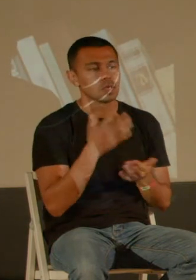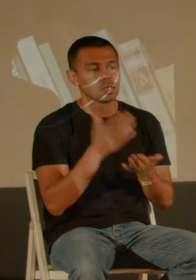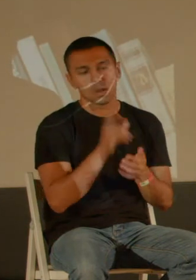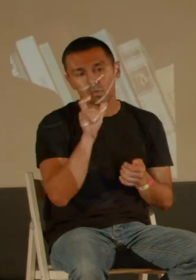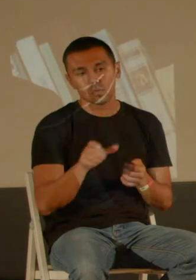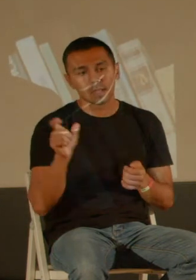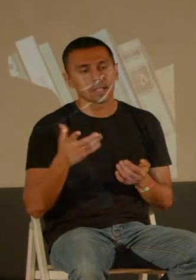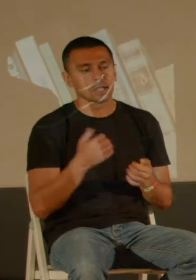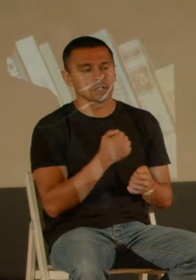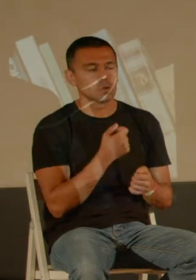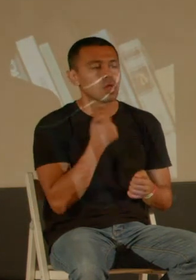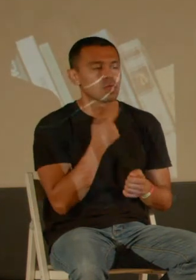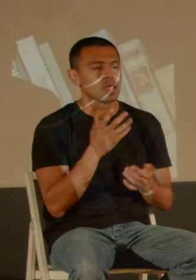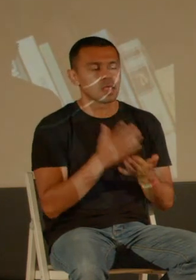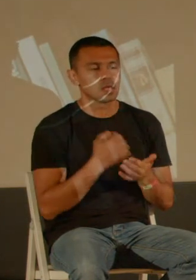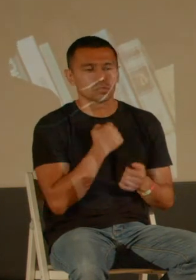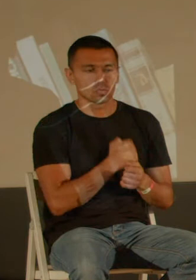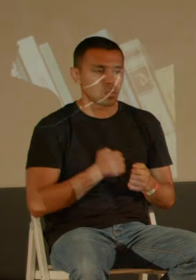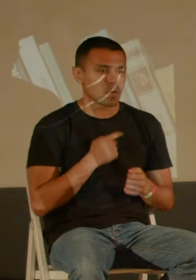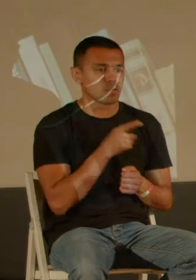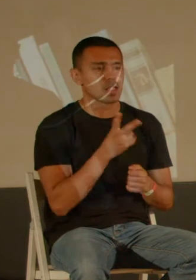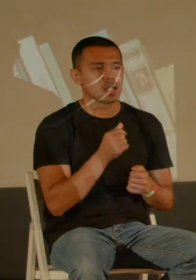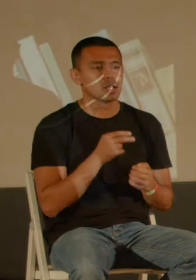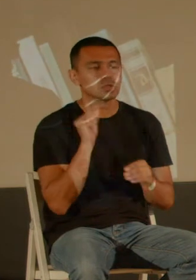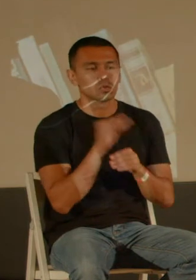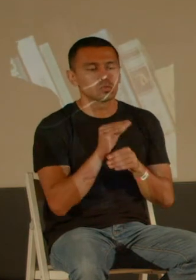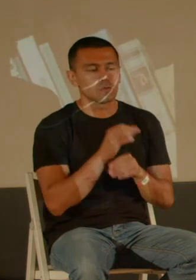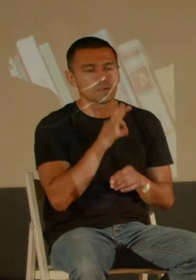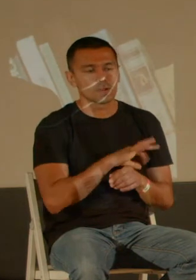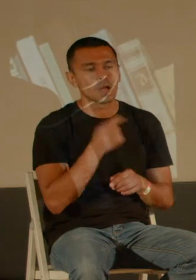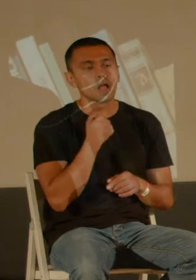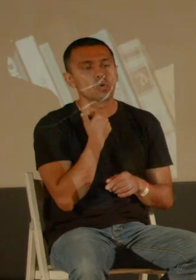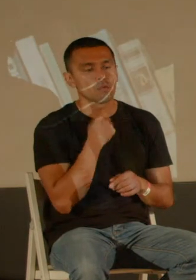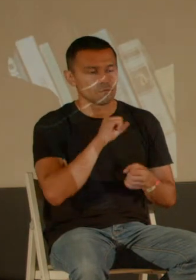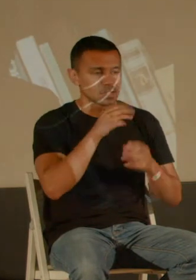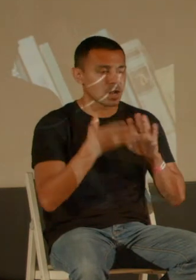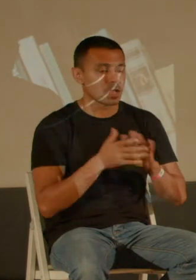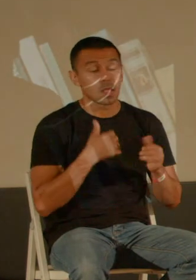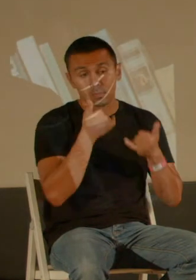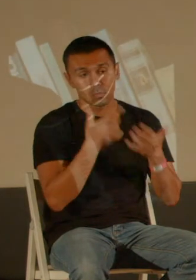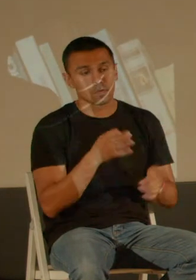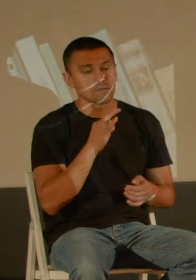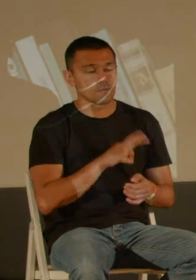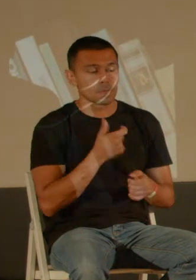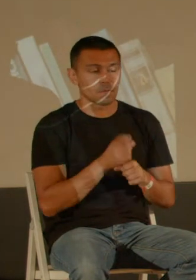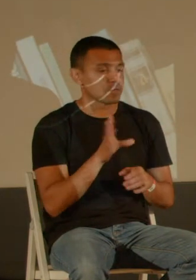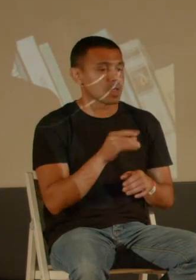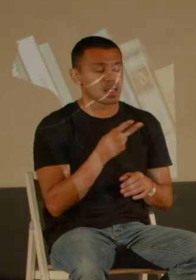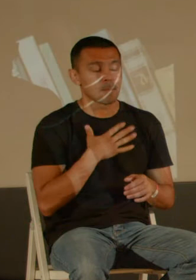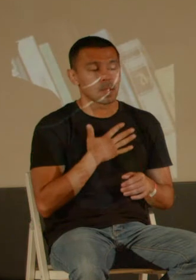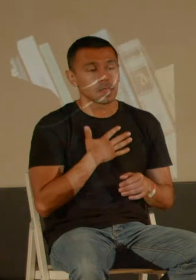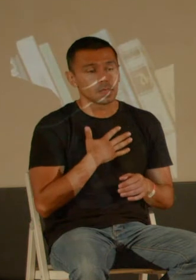є люди, які що алкоголь не є абсолютне зло. І вона не засуджує вживання алкоголю взагалі. Вона каже, я не можу вживати більше. Все, для